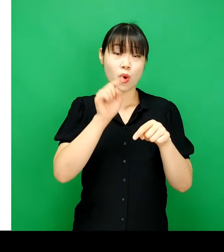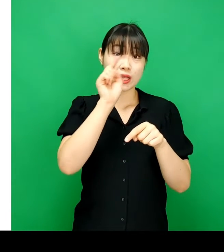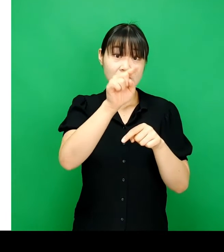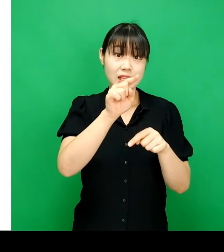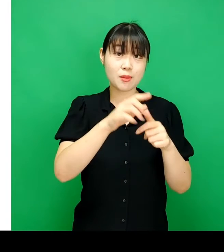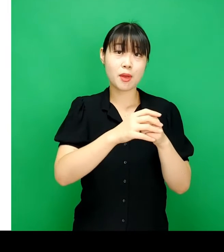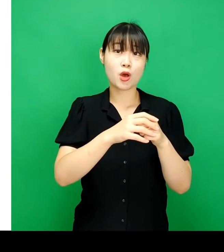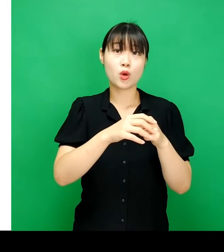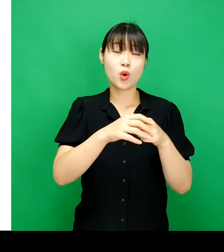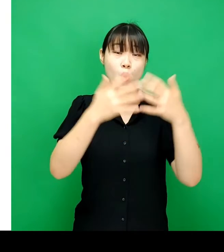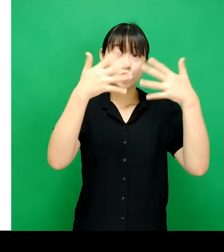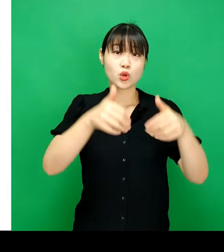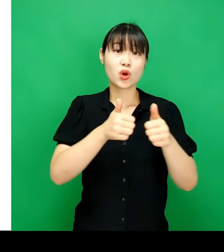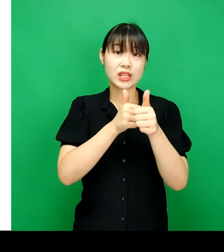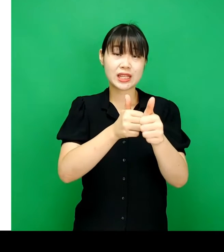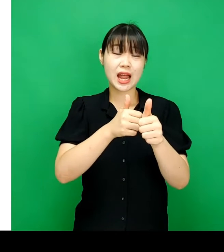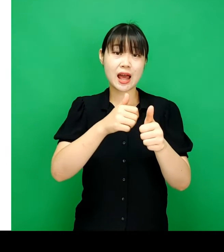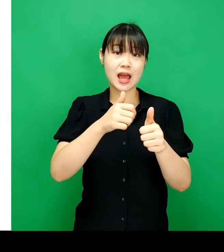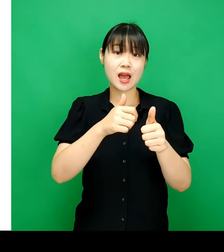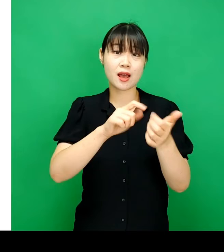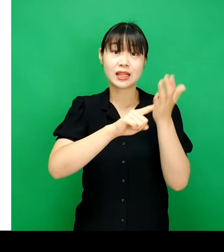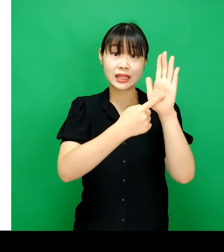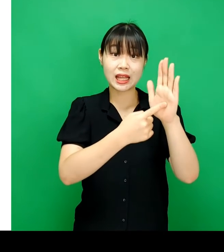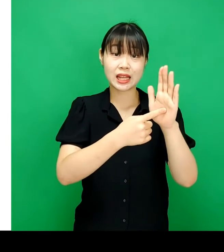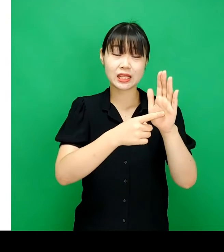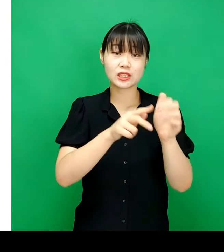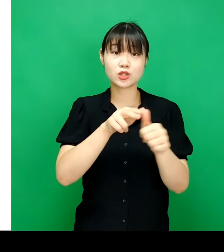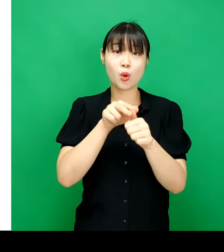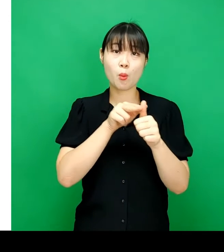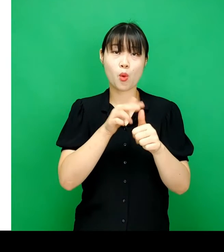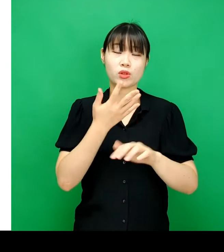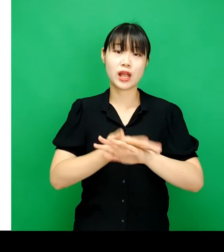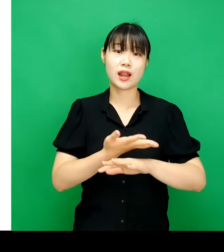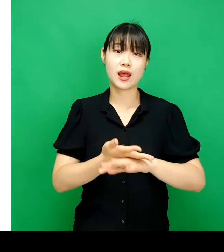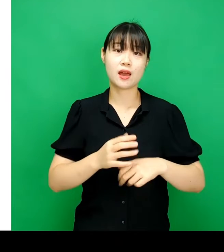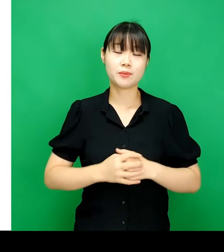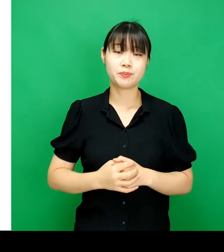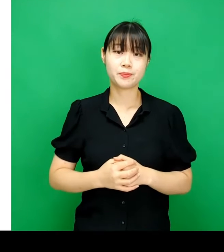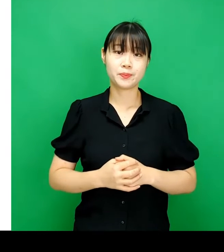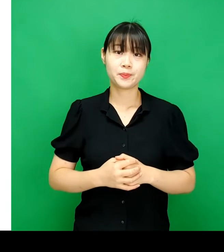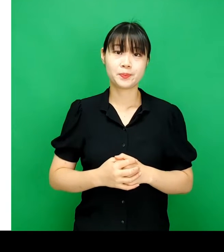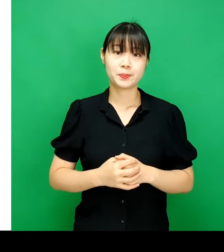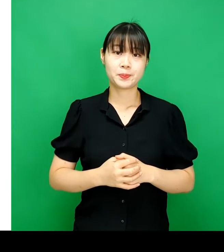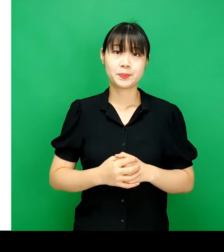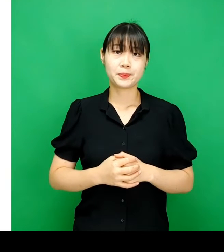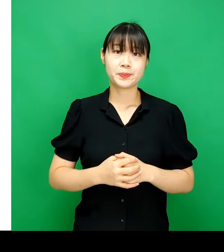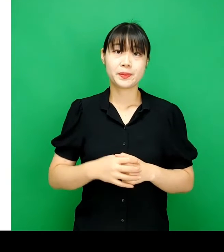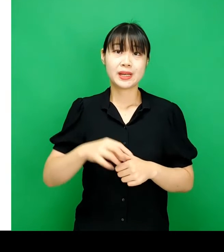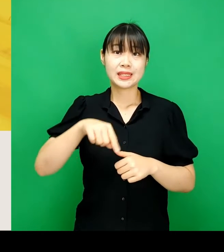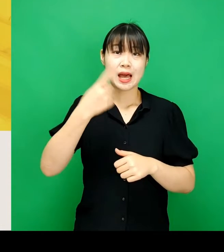있고 지도에 커서를 갖다 대면 조건에 따라 강조되는 정보가 달라집니다.